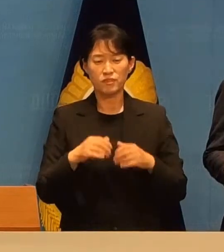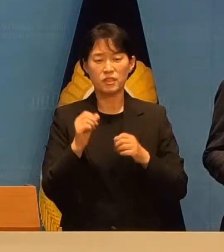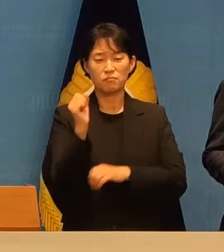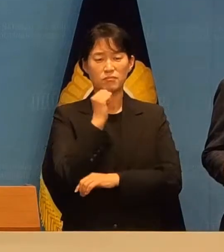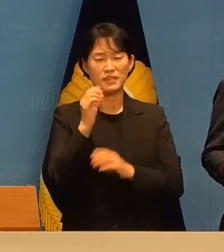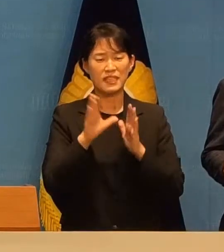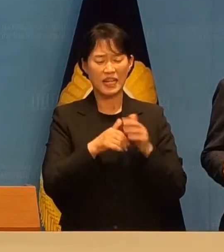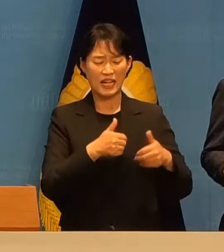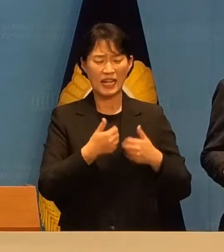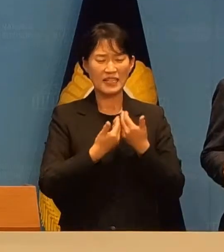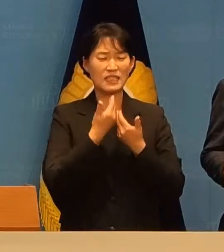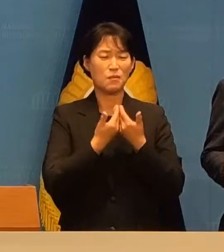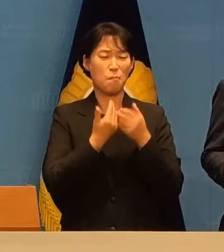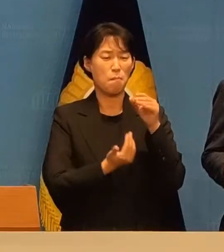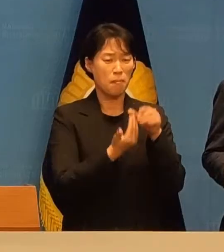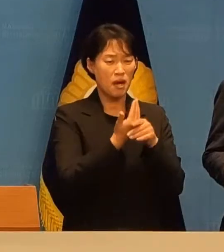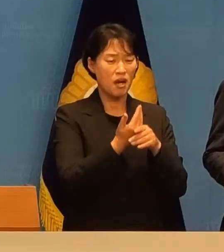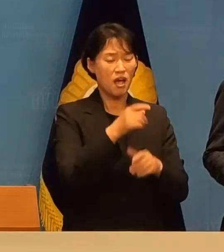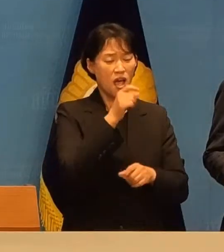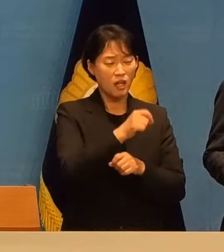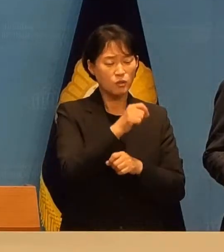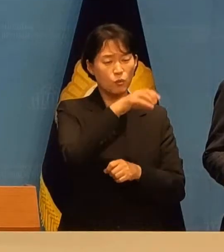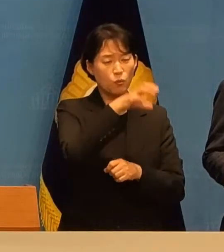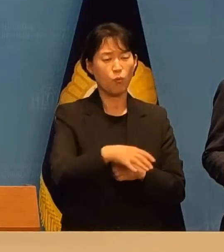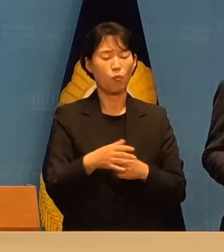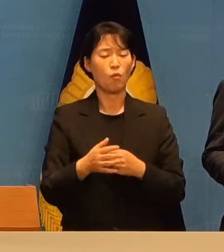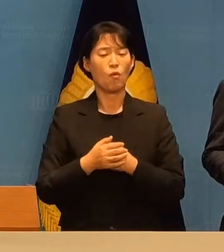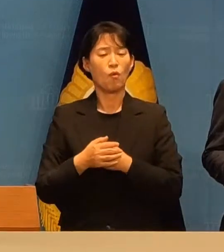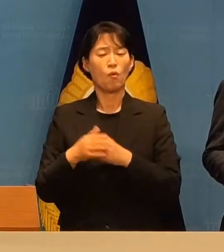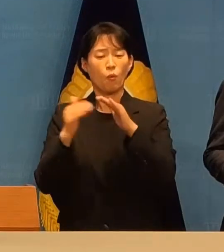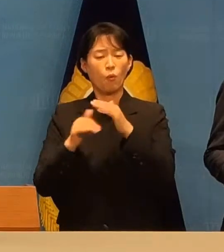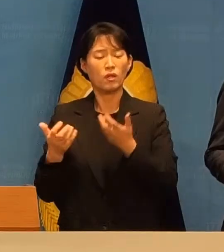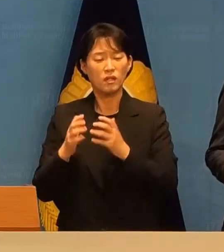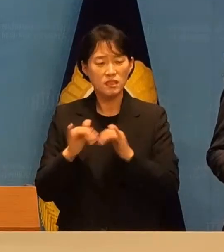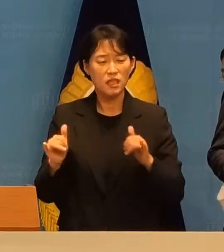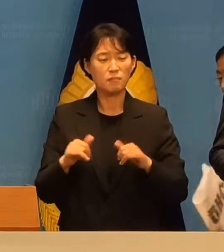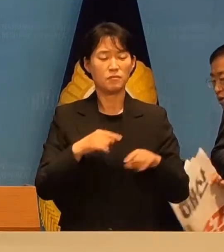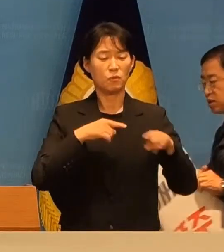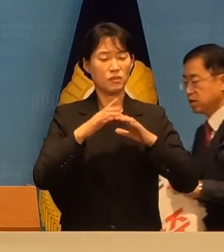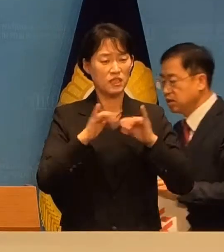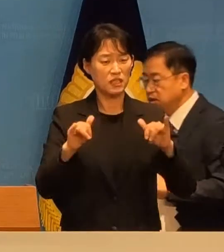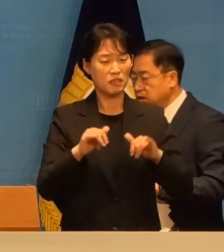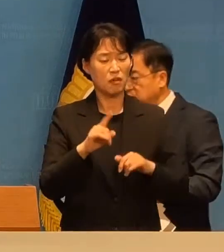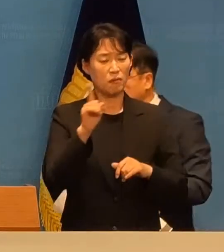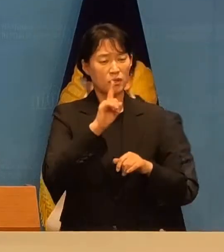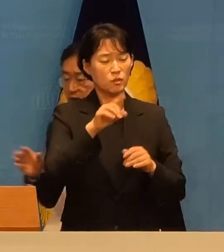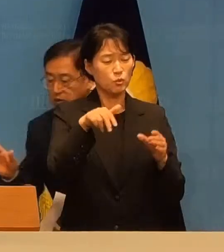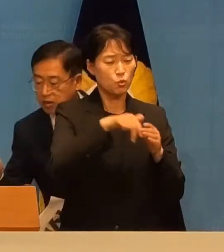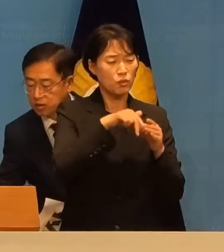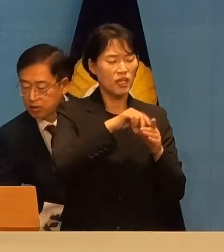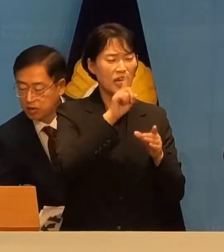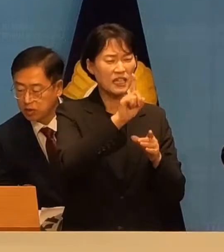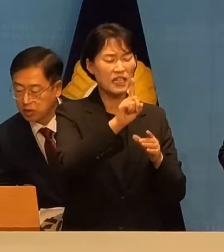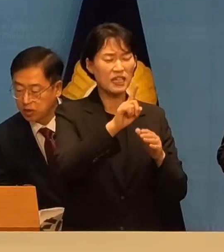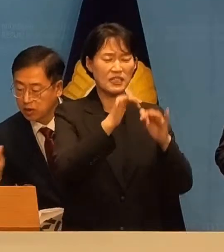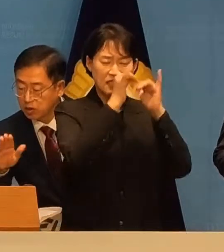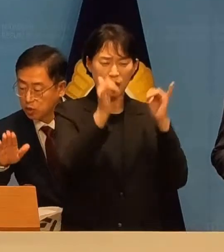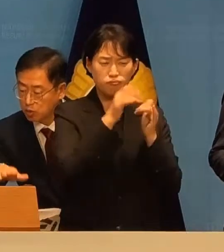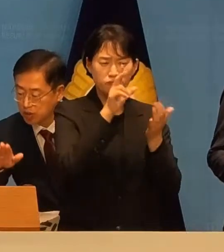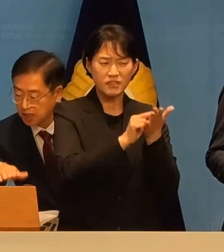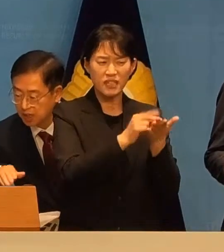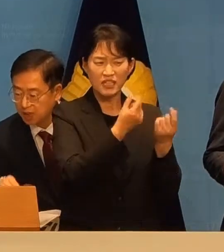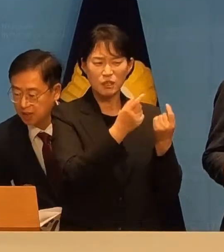발생합니다. 행정기관, 공직자, 정치인이 특정 종교를 사회 문제 집단처럼 언급하는